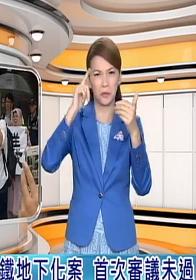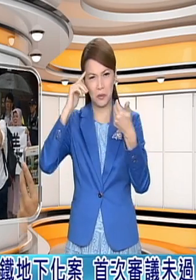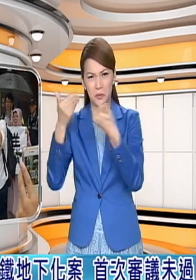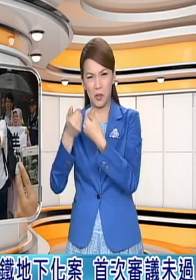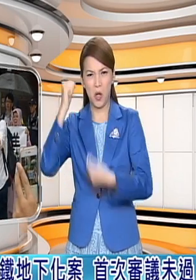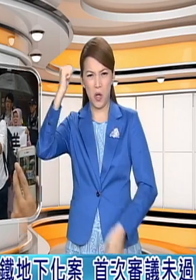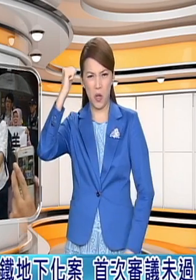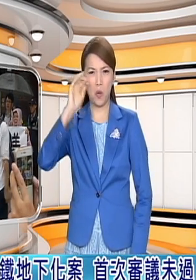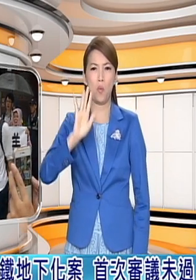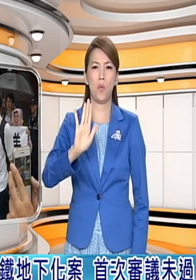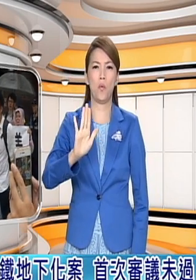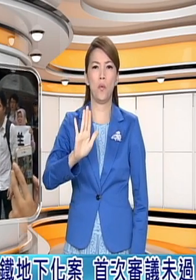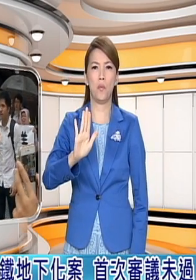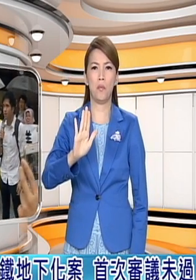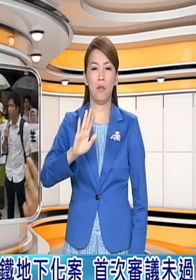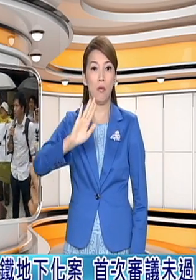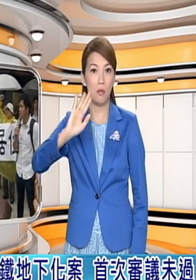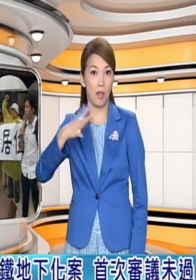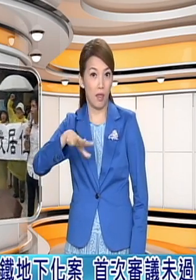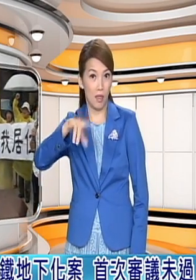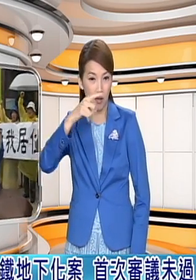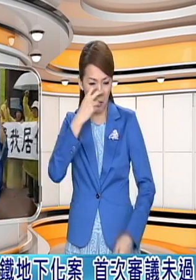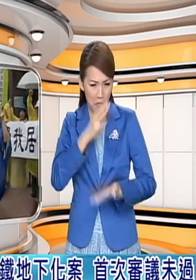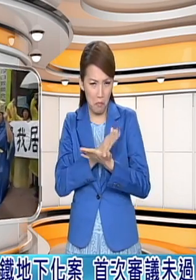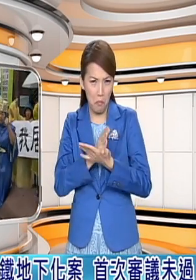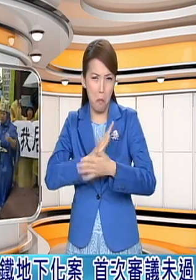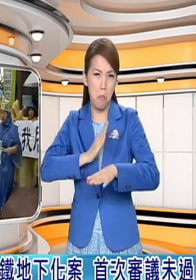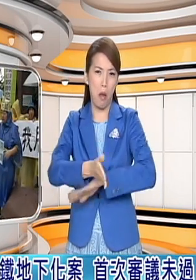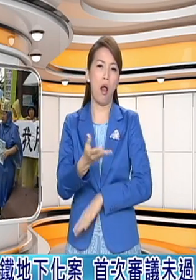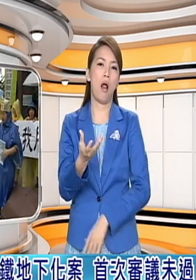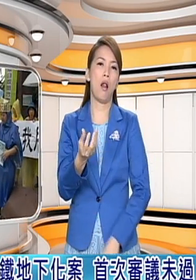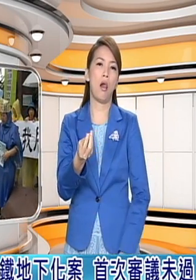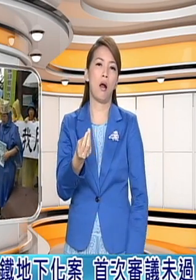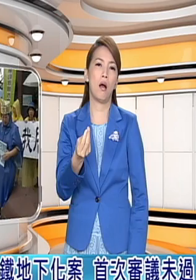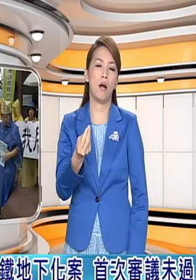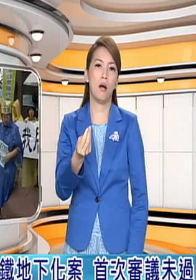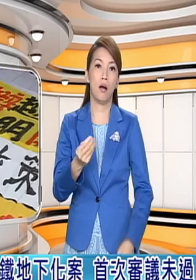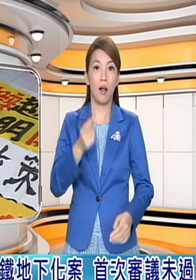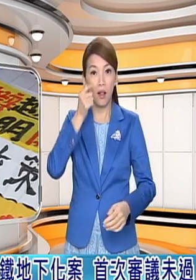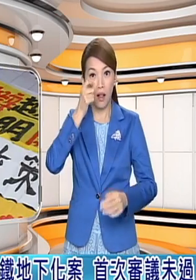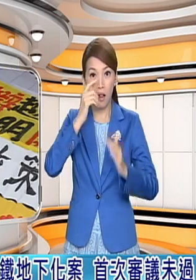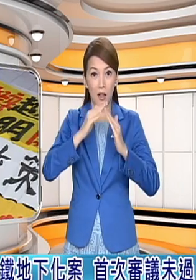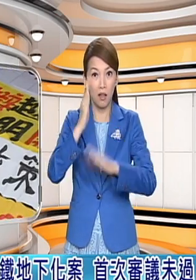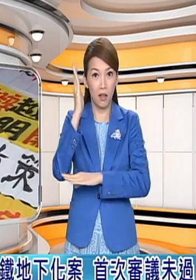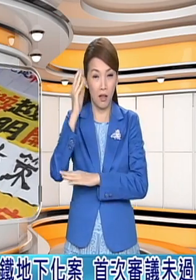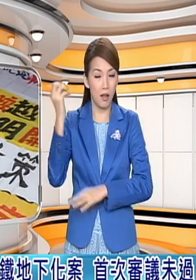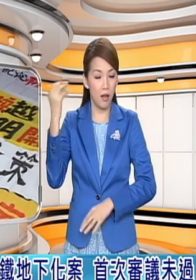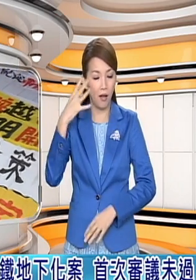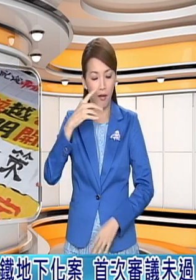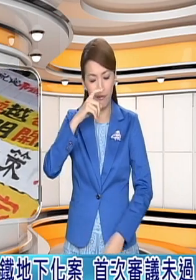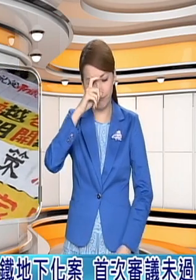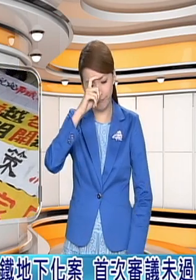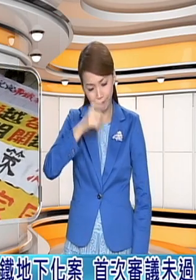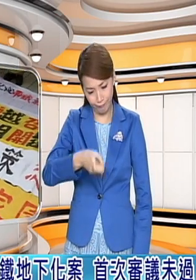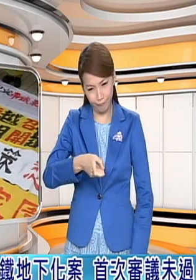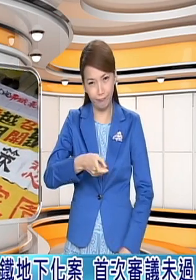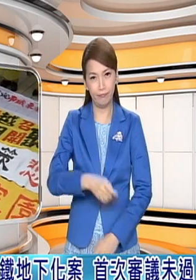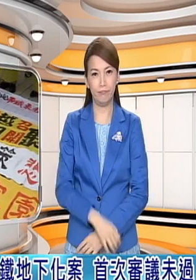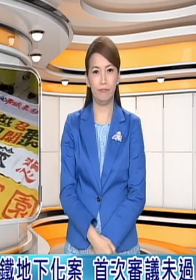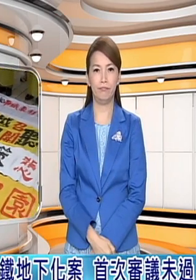外表达立场，不过第一次审议并没有通过，对这个结果台南市政府深表